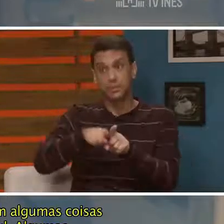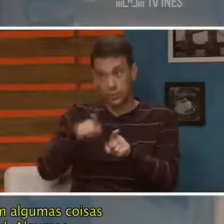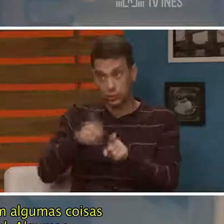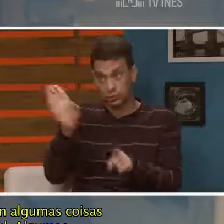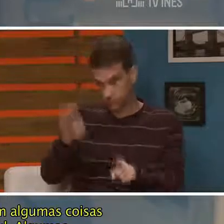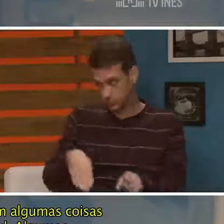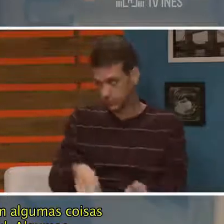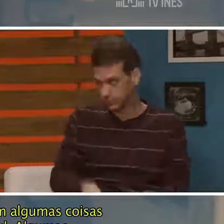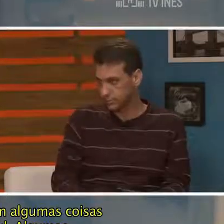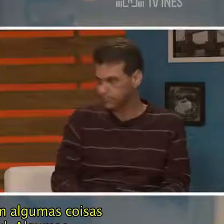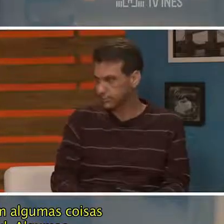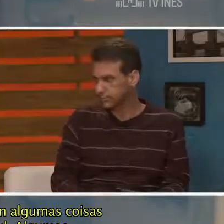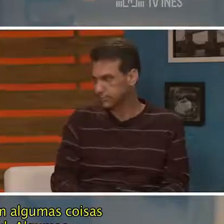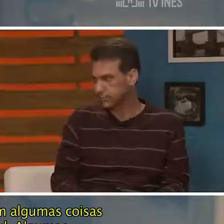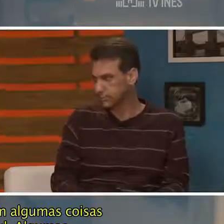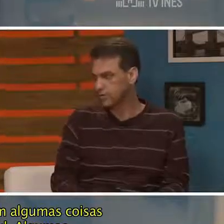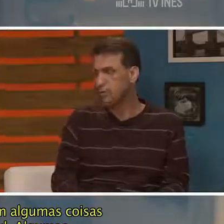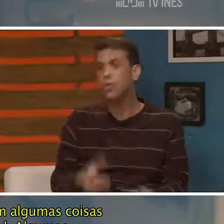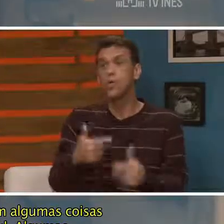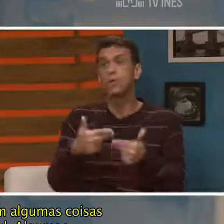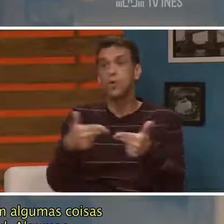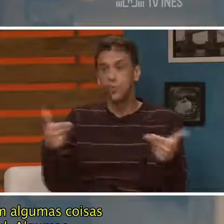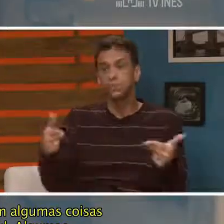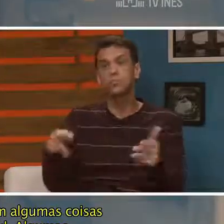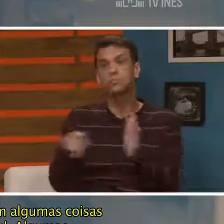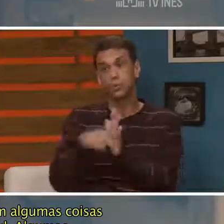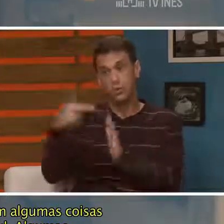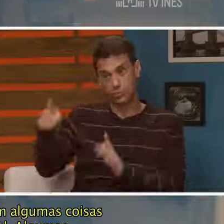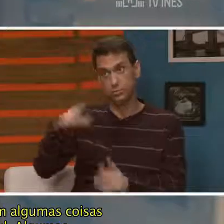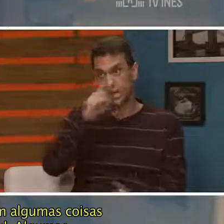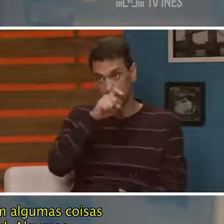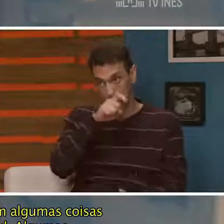também algumas coisas da Arara Azul.